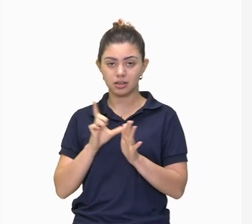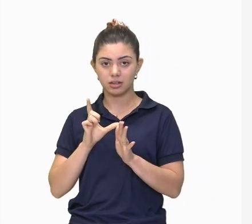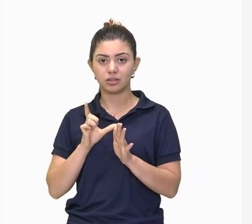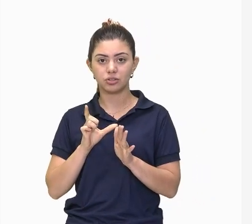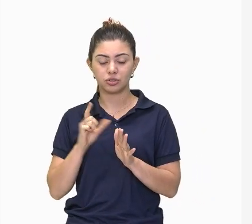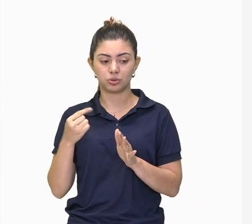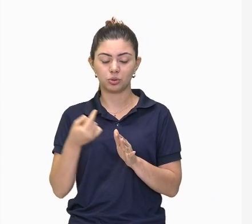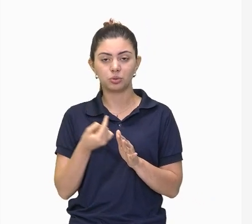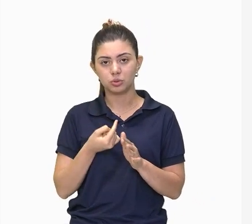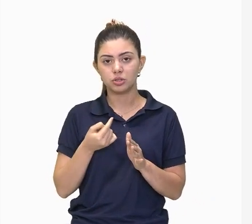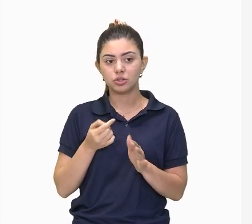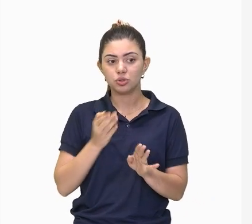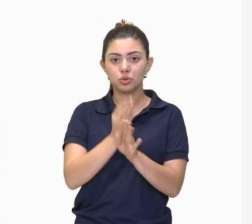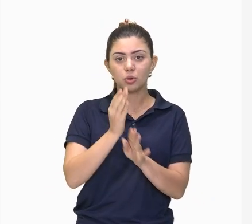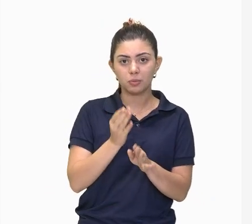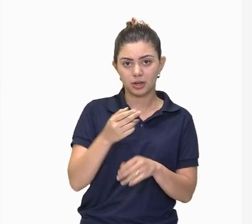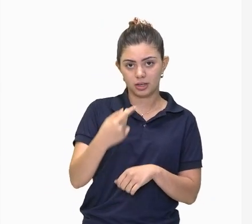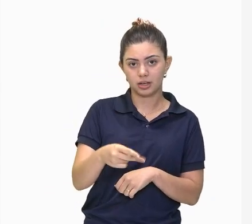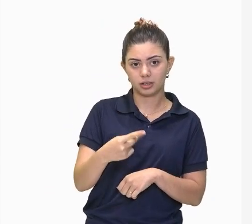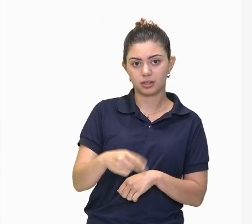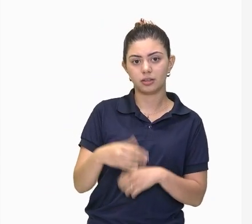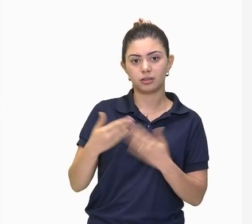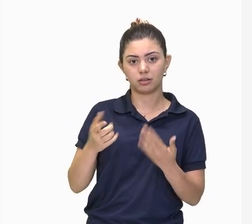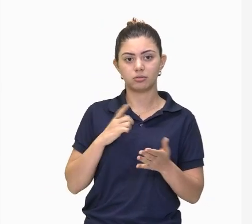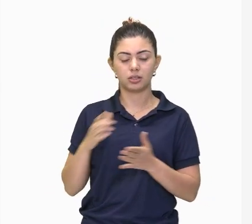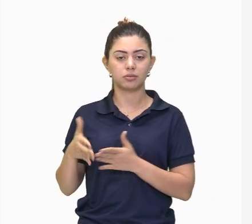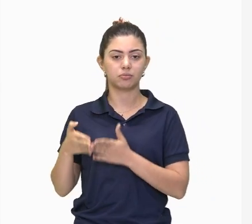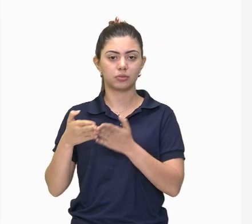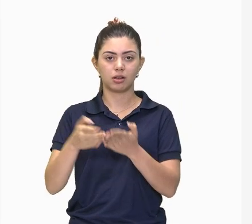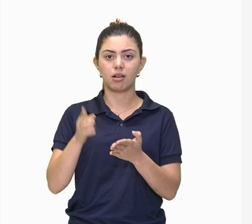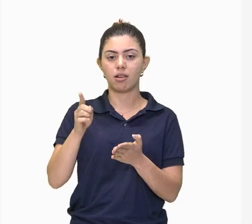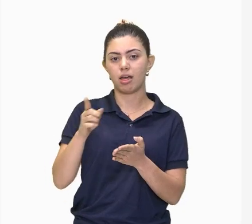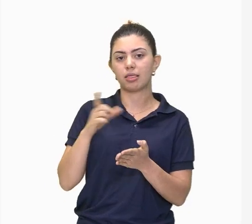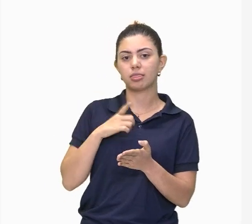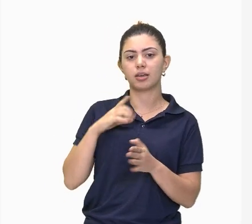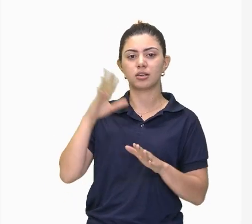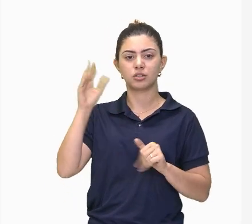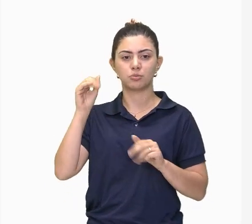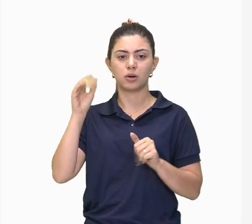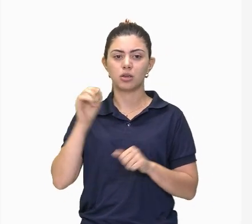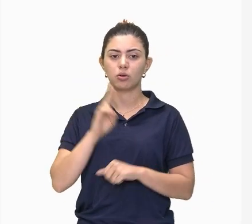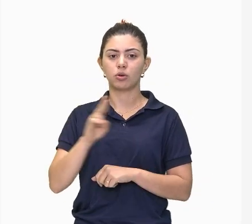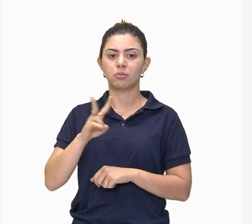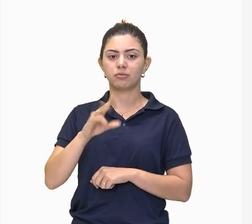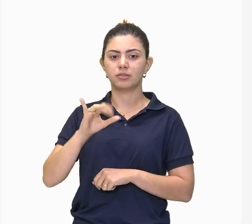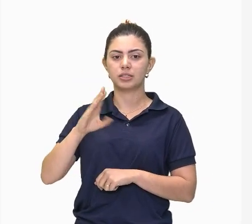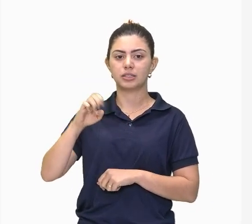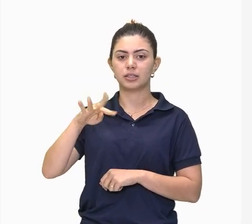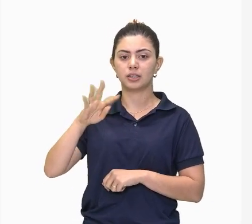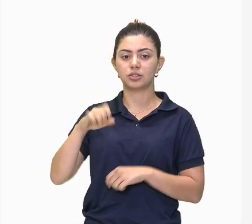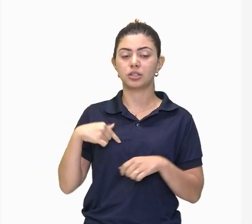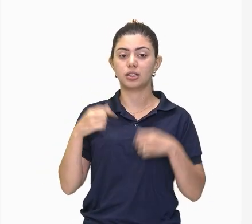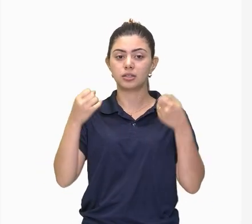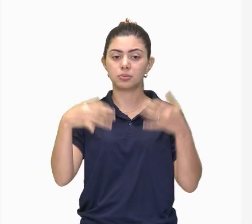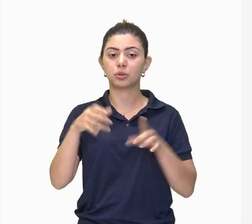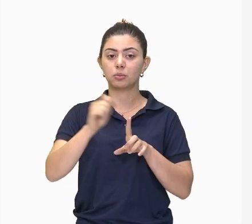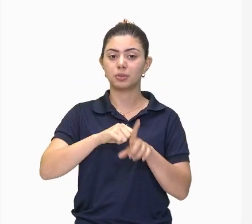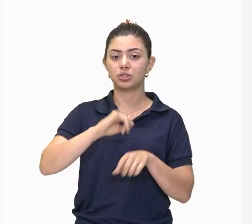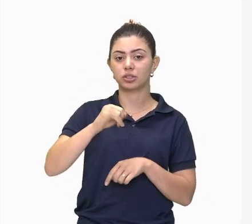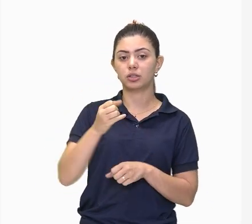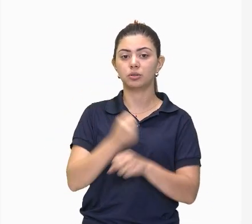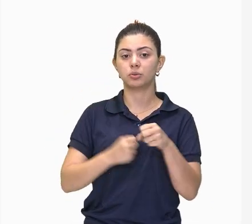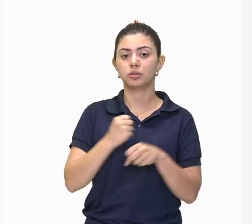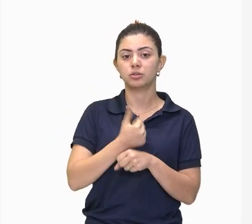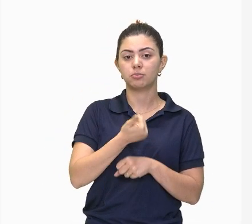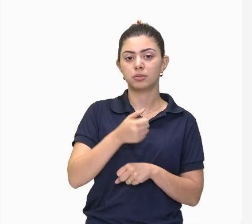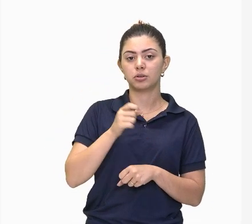nosso país, o navegante espanhol Vicente Pinzón relatou em janeiro de 1500 ter chegado a